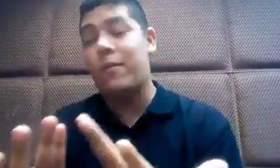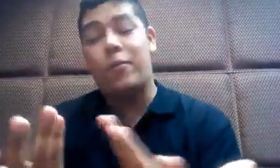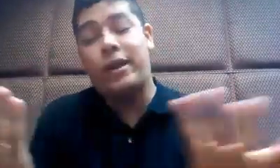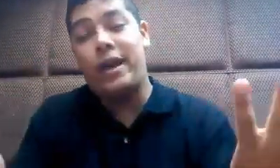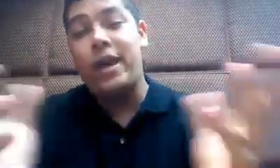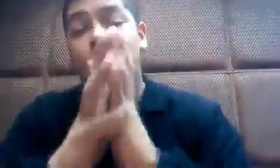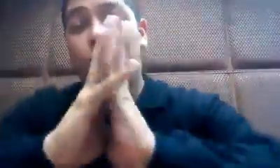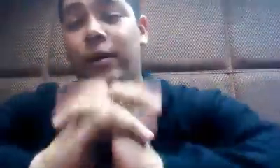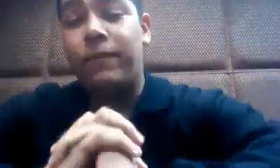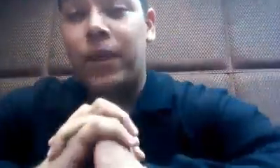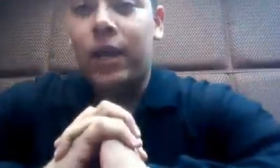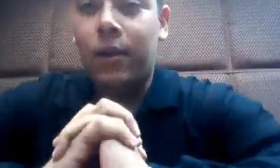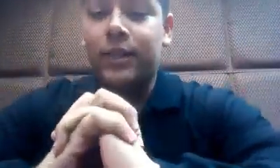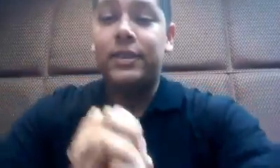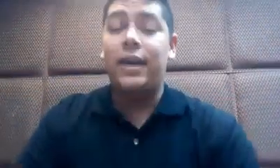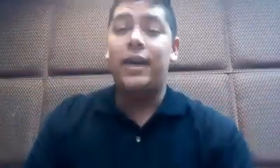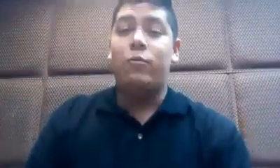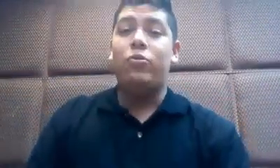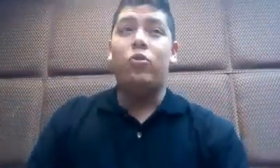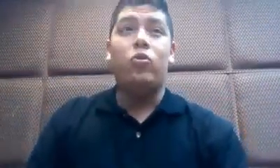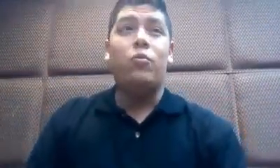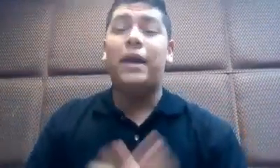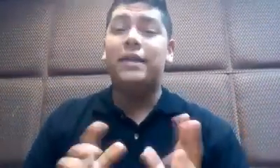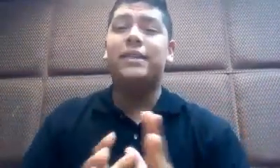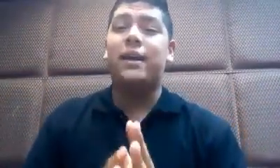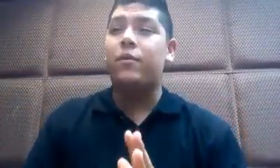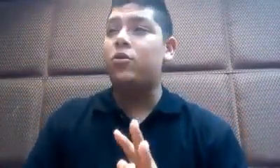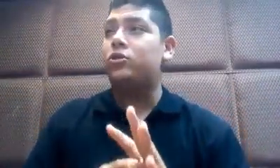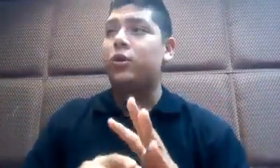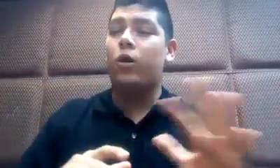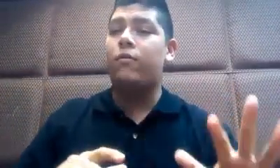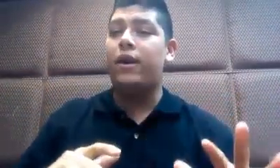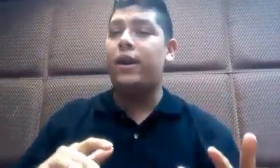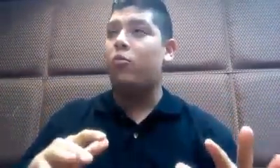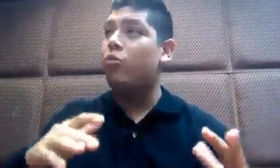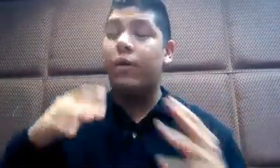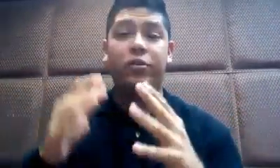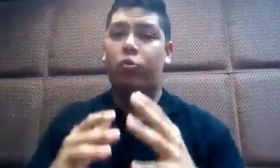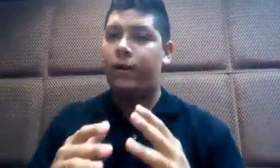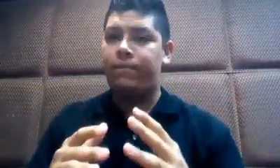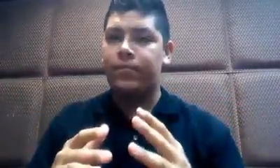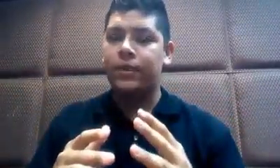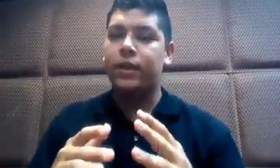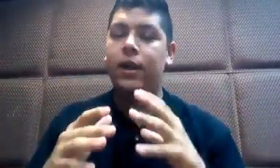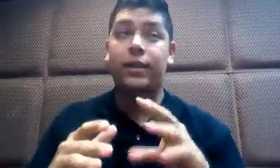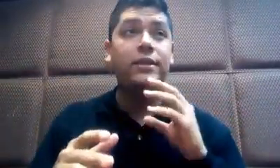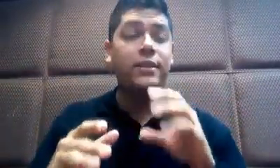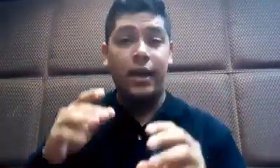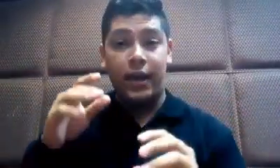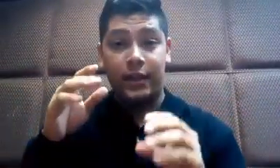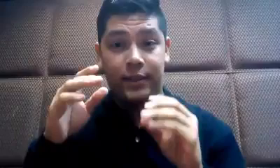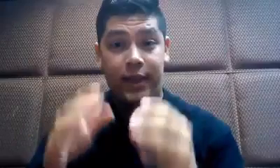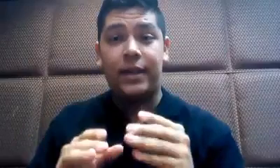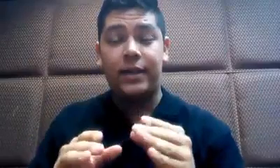porque, pues bueno, la verdad es que cuando viajes en camión se vuelve una aventura. Y la verdad es que